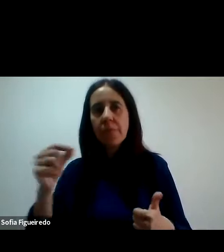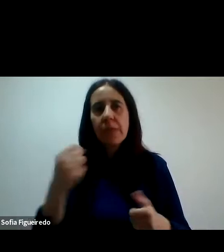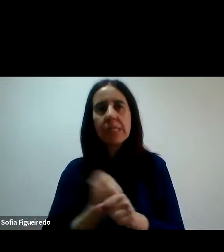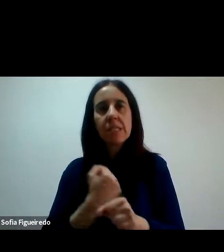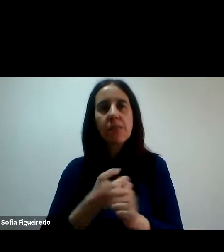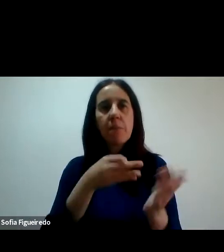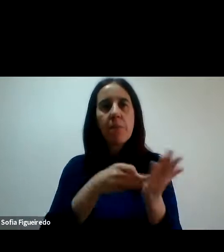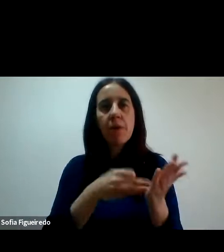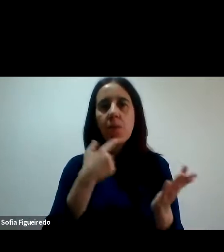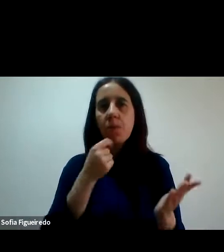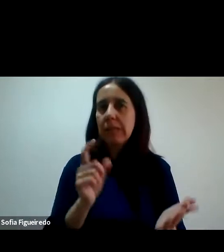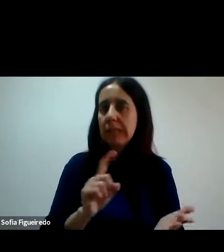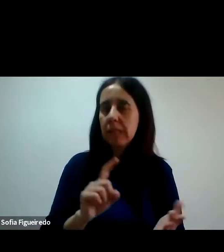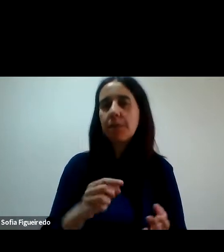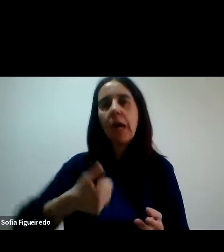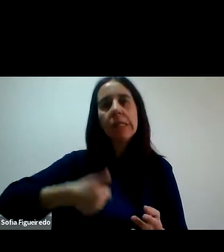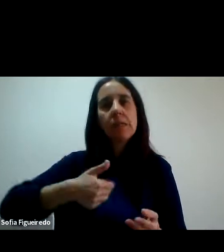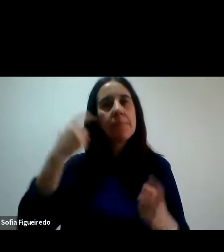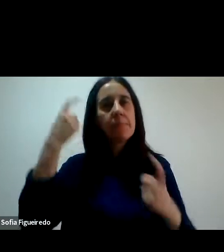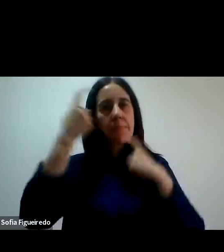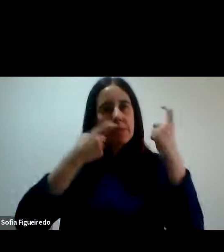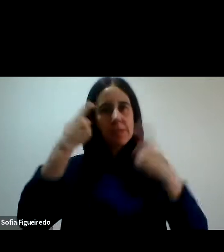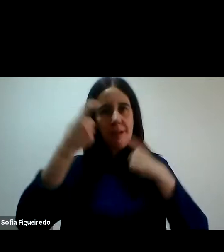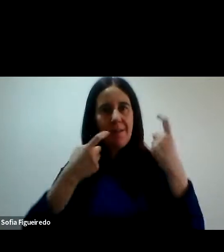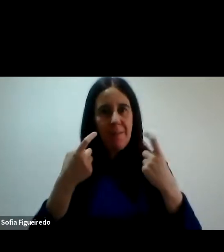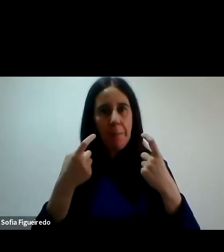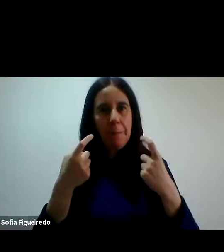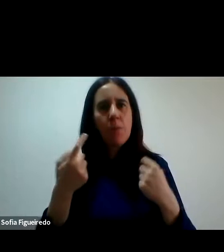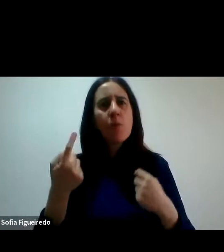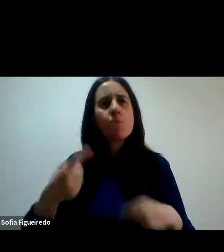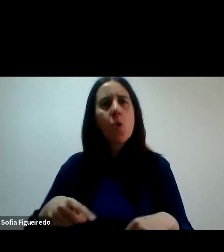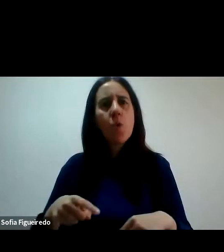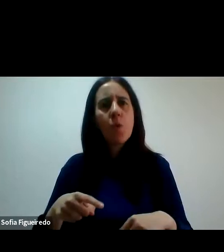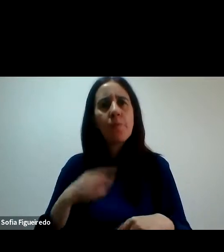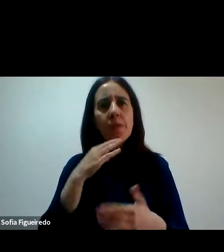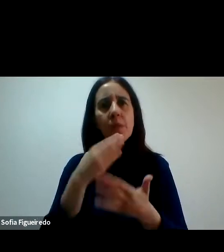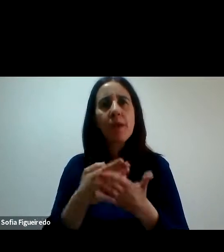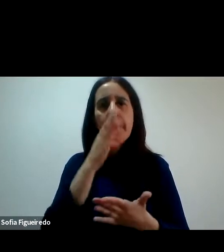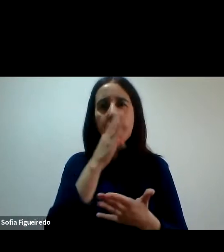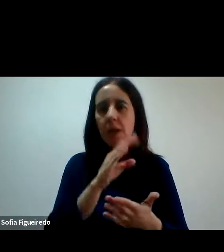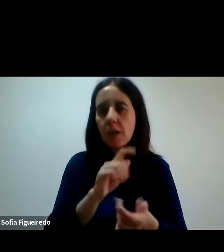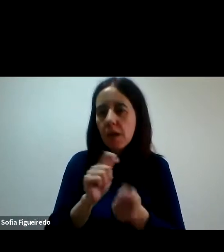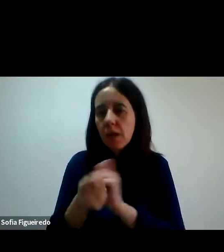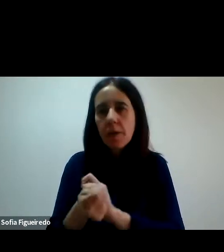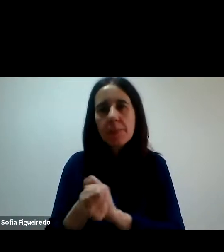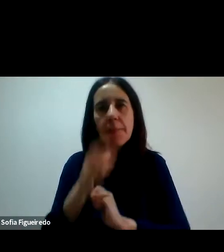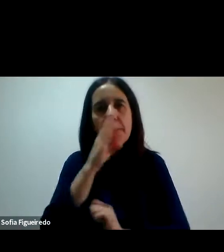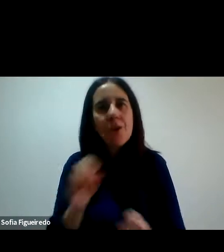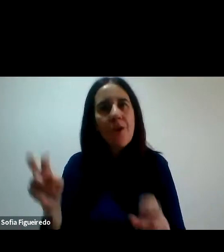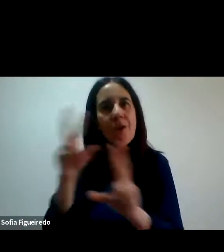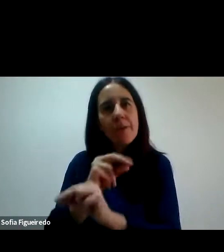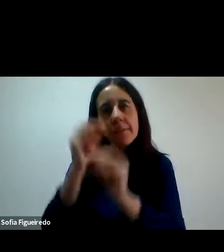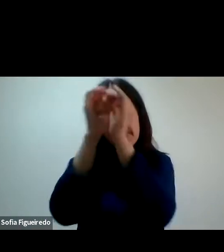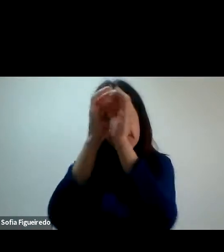é central nós pensarmos que não basta haver transposição de práticas, é preciso pensar em novas práticas, de